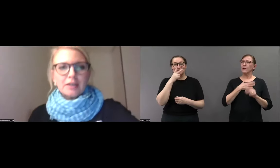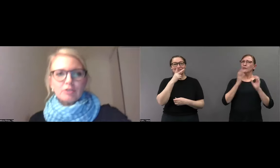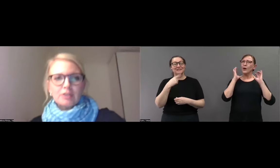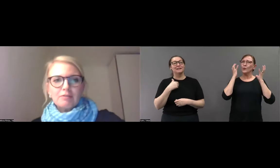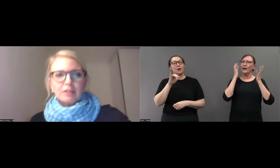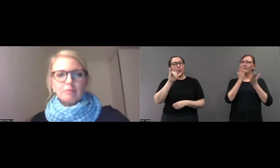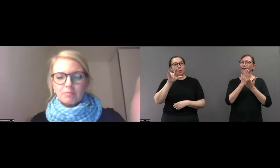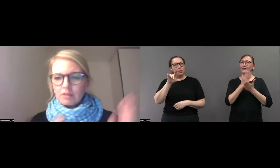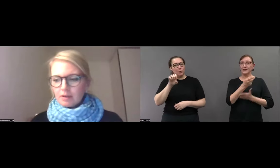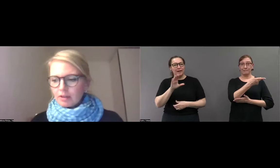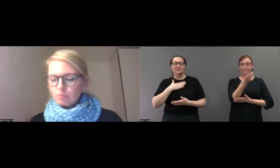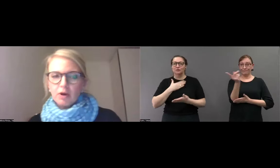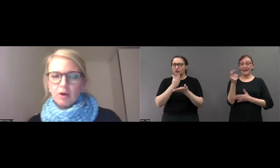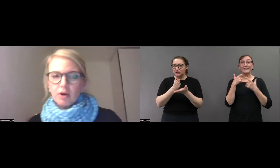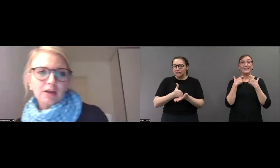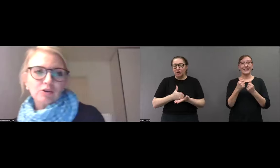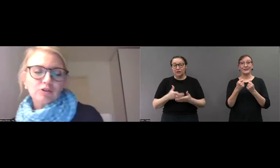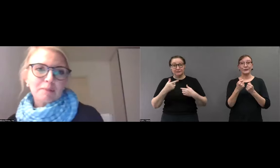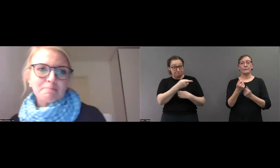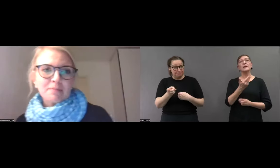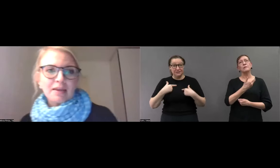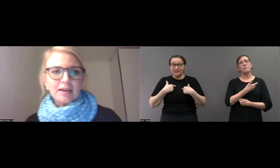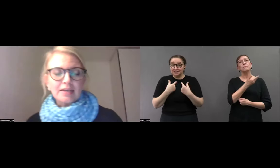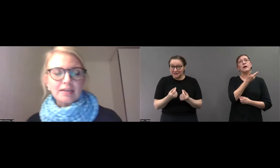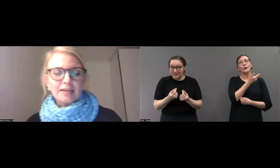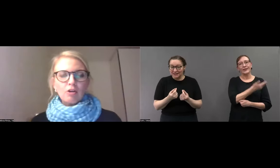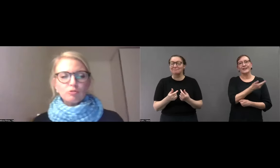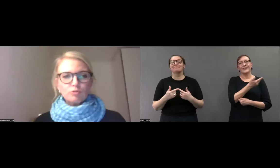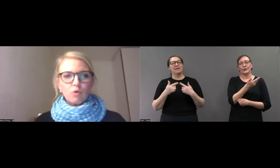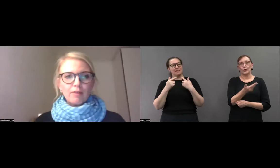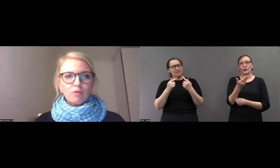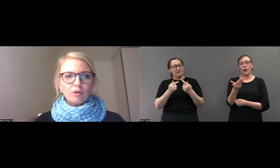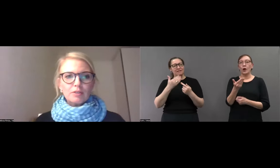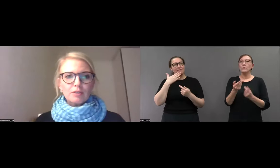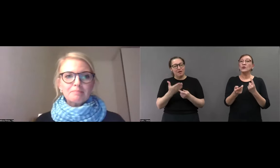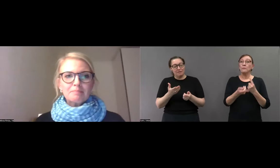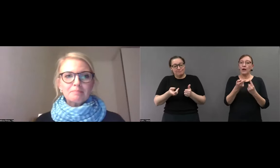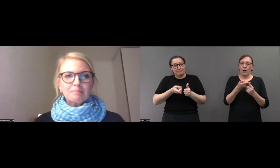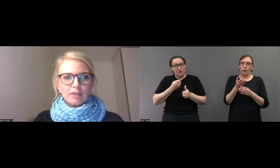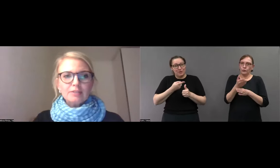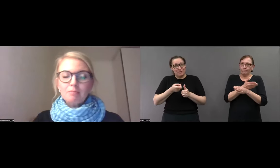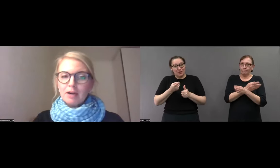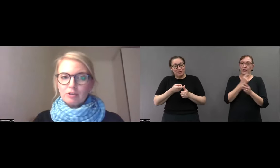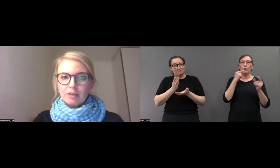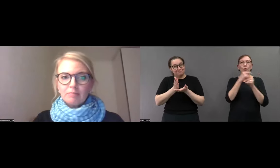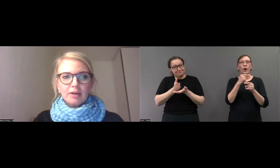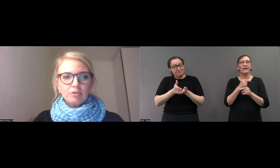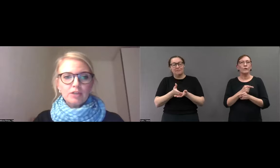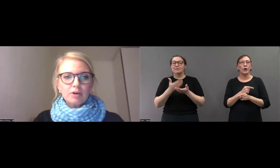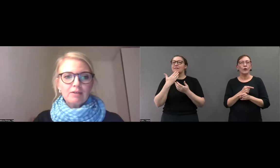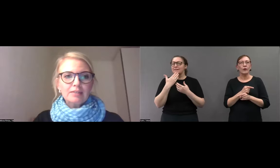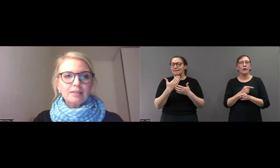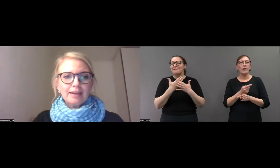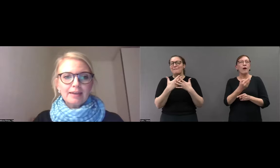myös kiinnostavat. Kiitos paljon näistä aloituspuheenvuoroista. Paljon oli samaa, josta